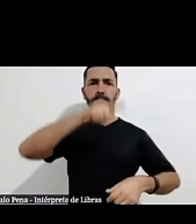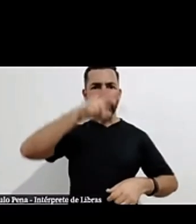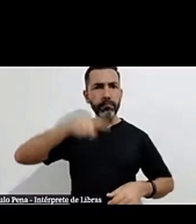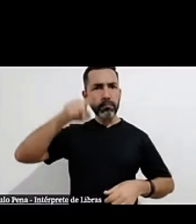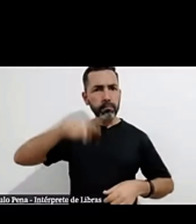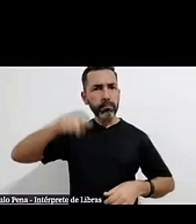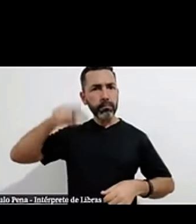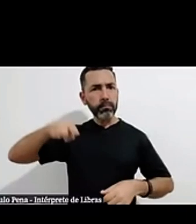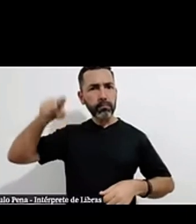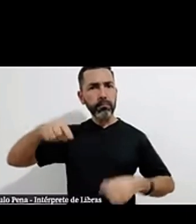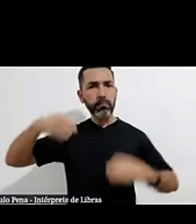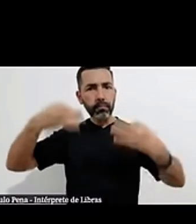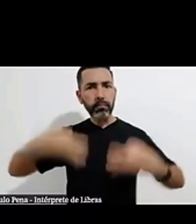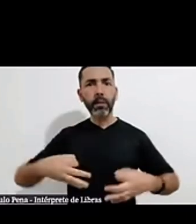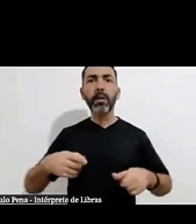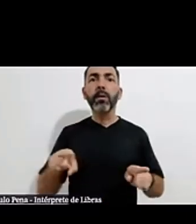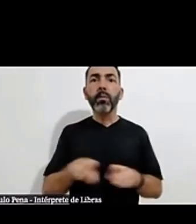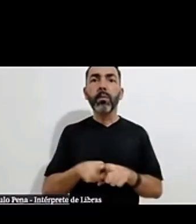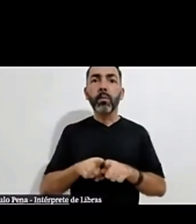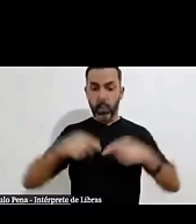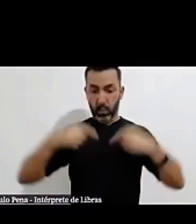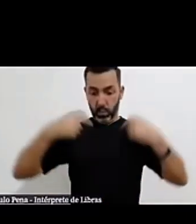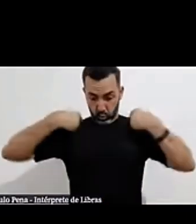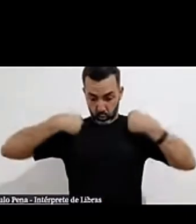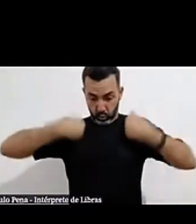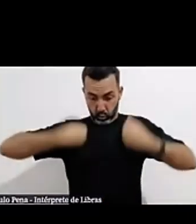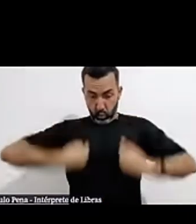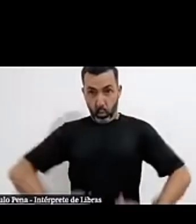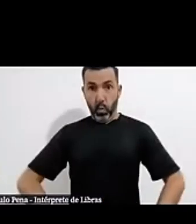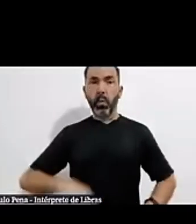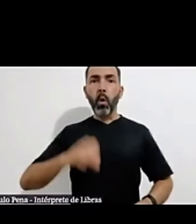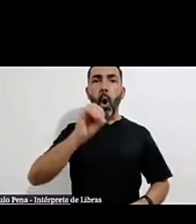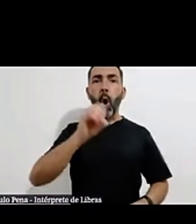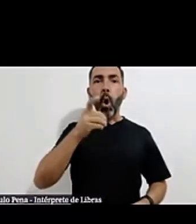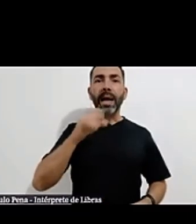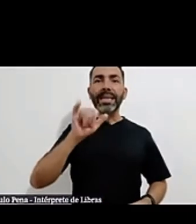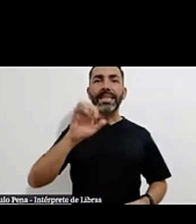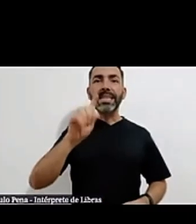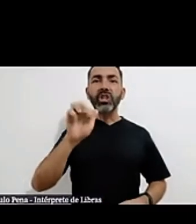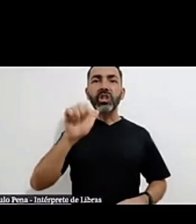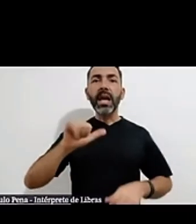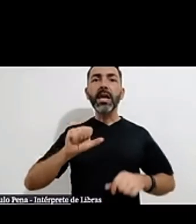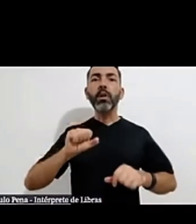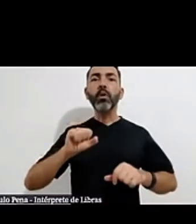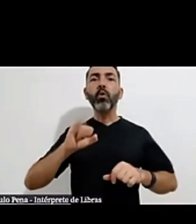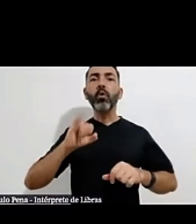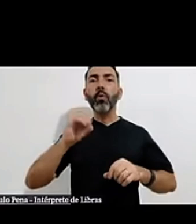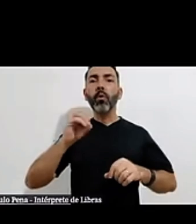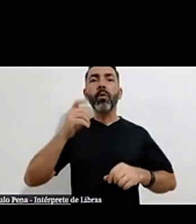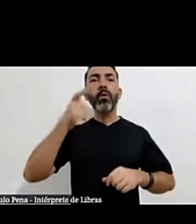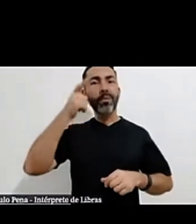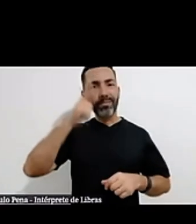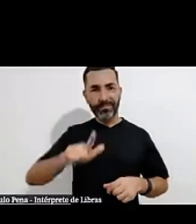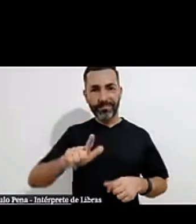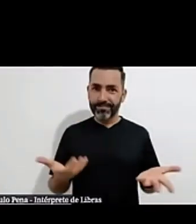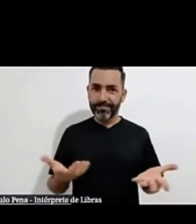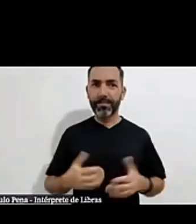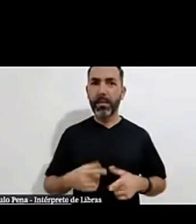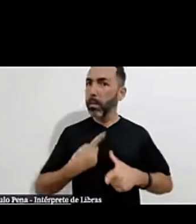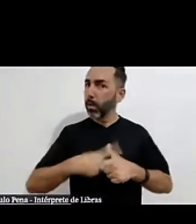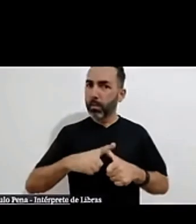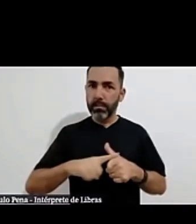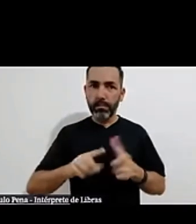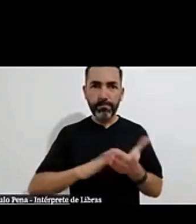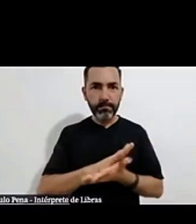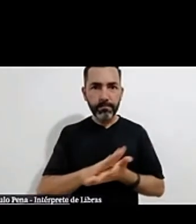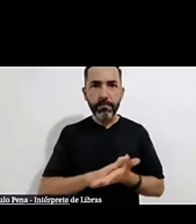corpo recebam o oxigênio e os nutrientes de uma forma constante, sem interrupções. Pois isso é importante